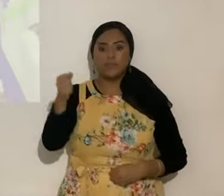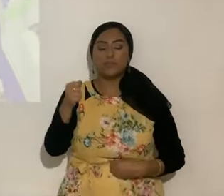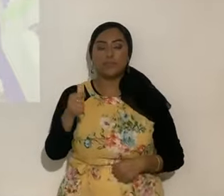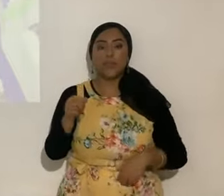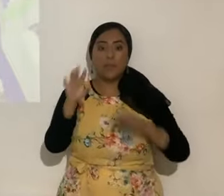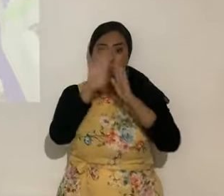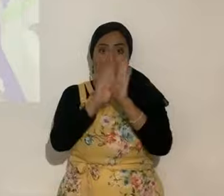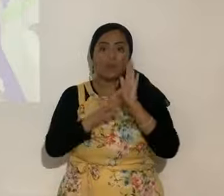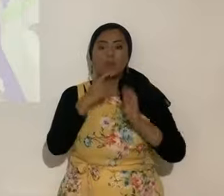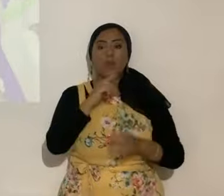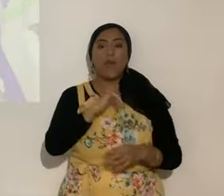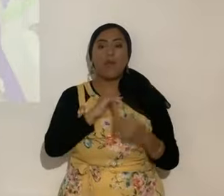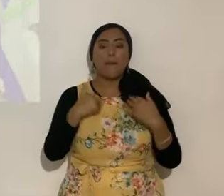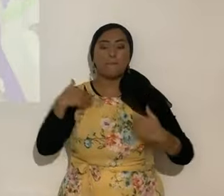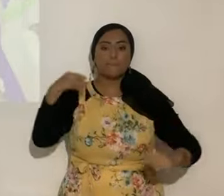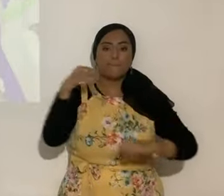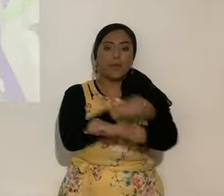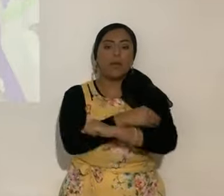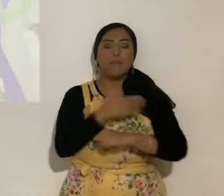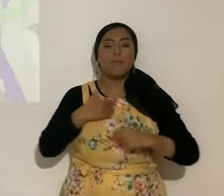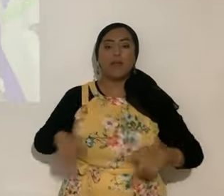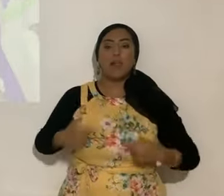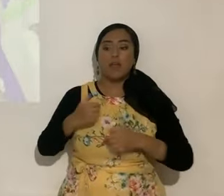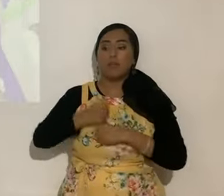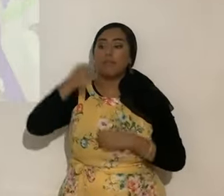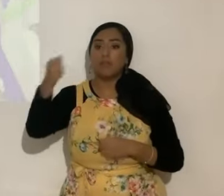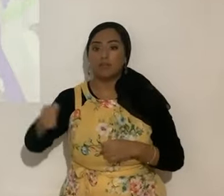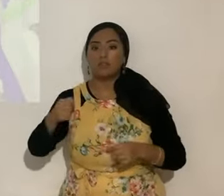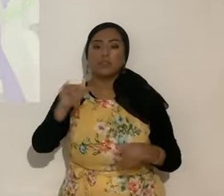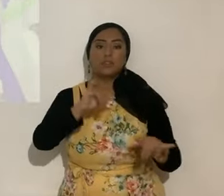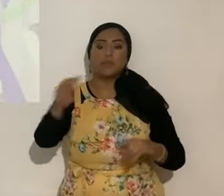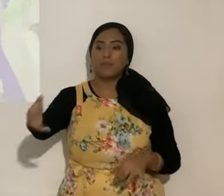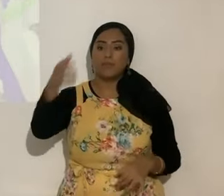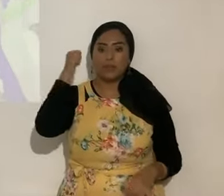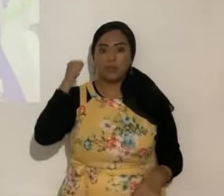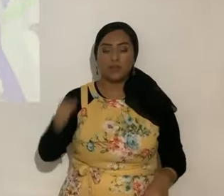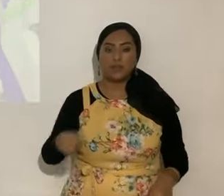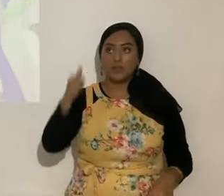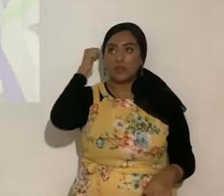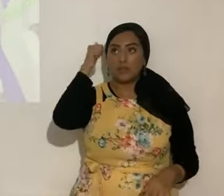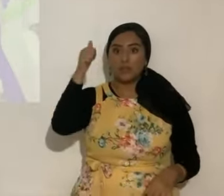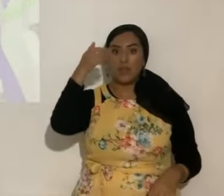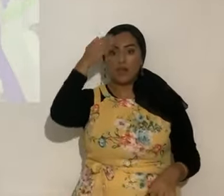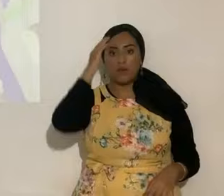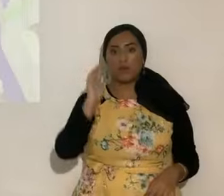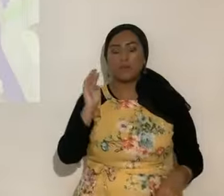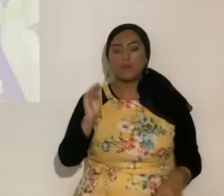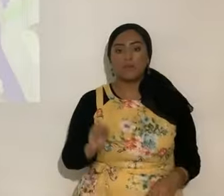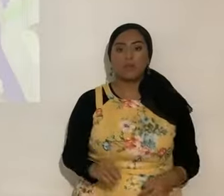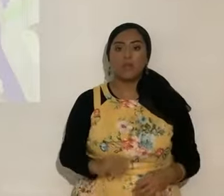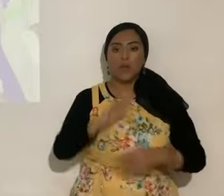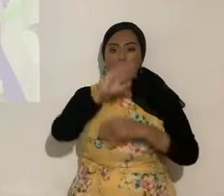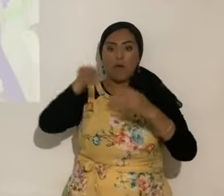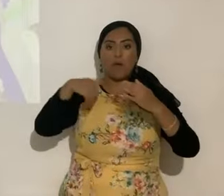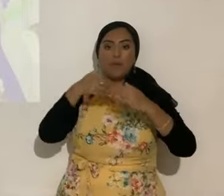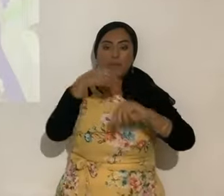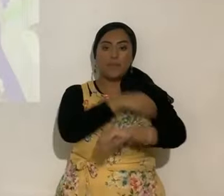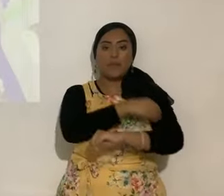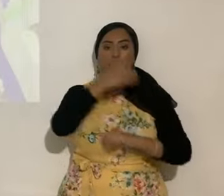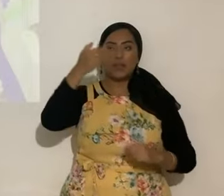yo tengo poder para dar mi vida, y poder para volverla a tomar. O sea, que él es el ojín, nadie puede hacer eso, más que el Todopoderoso.